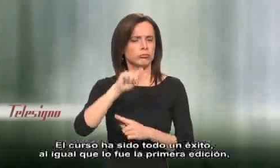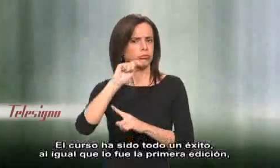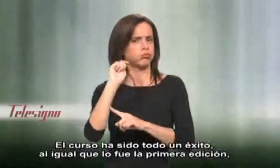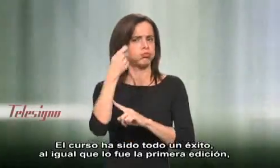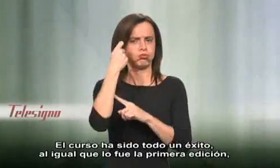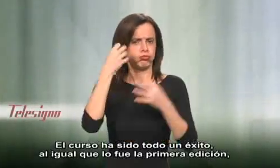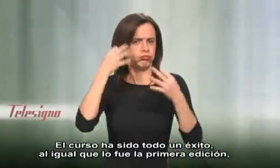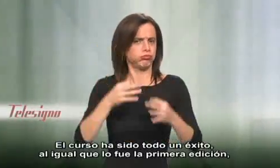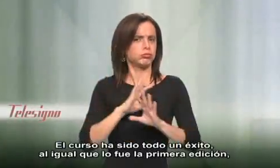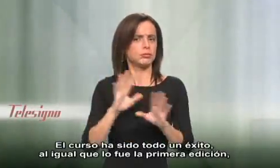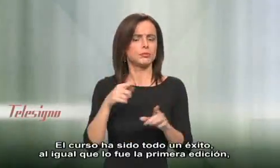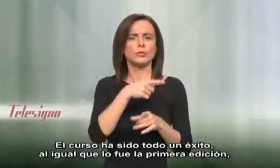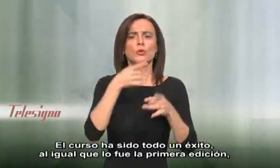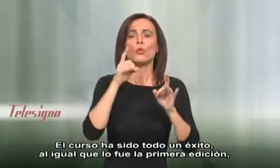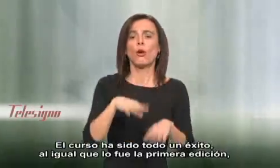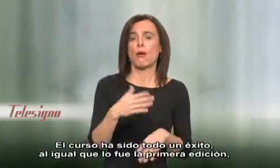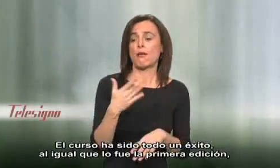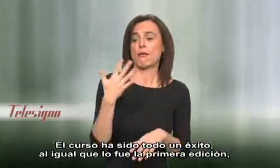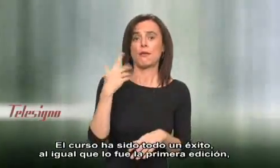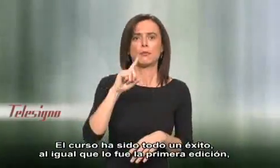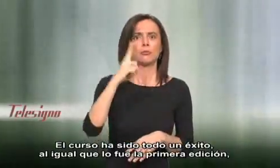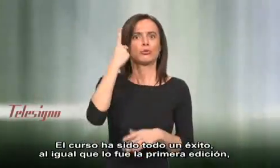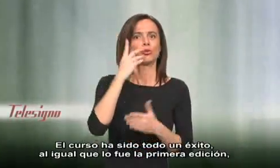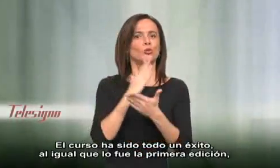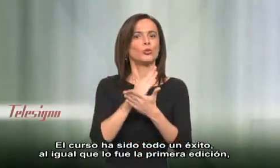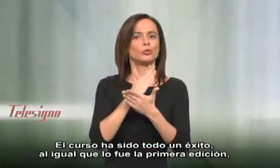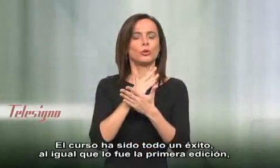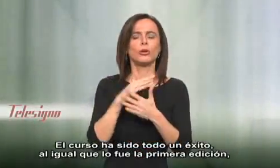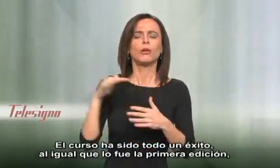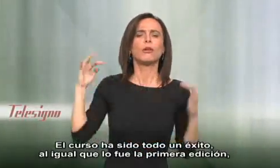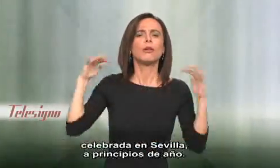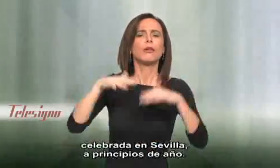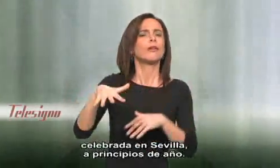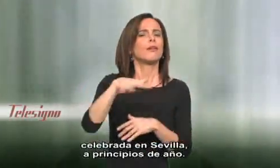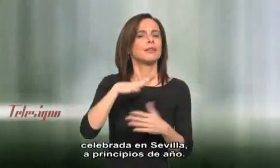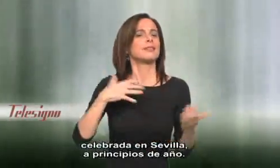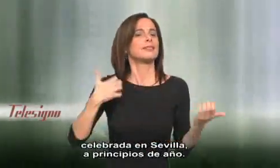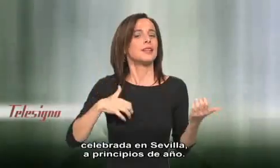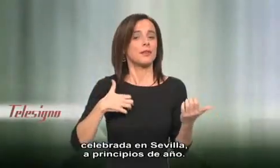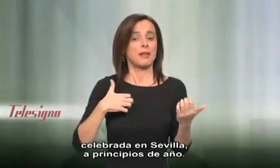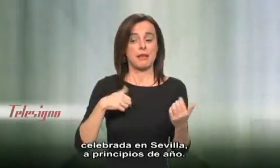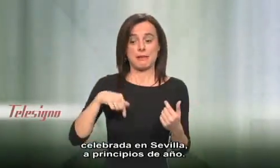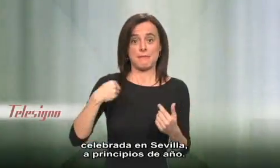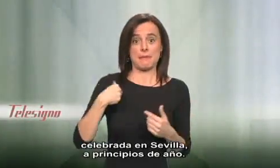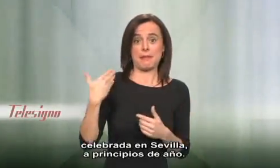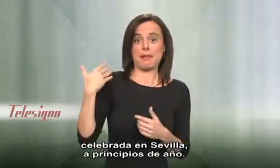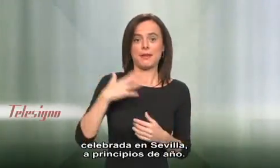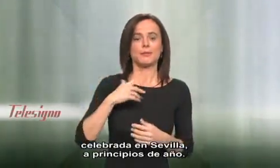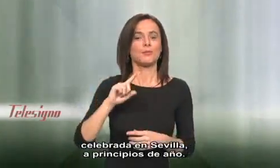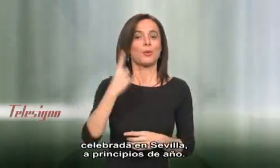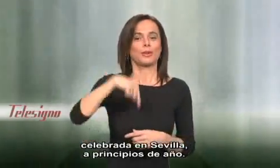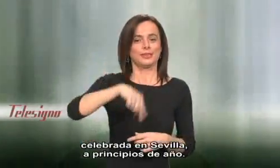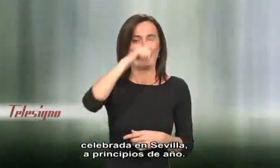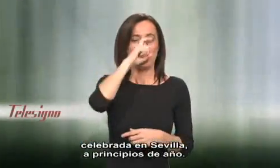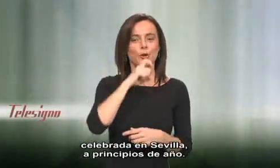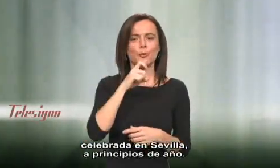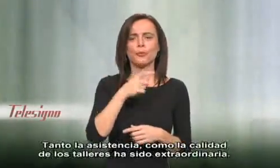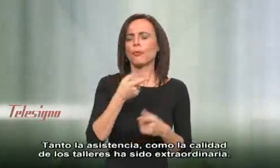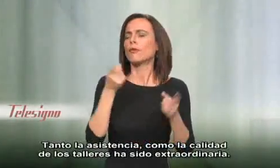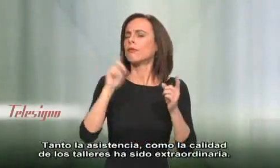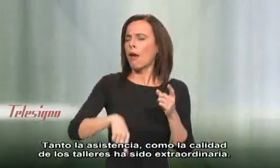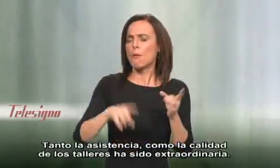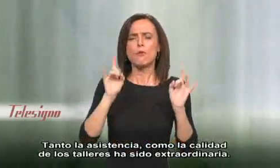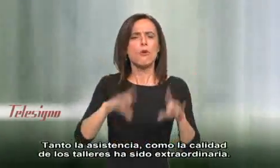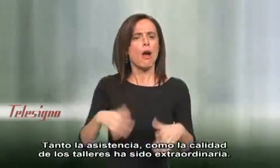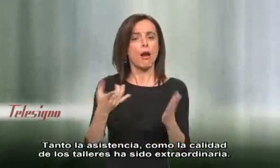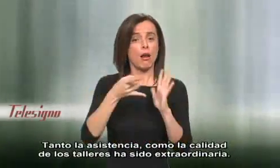El curso ha sido todo un éxito al igual que lo fue la primera edición celebrada en Sevilla a principios de año. Tanto